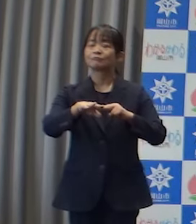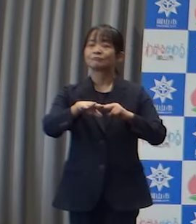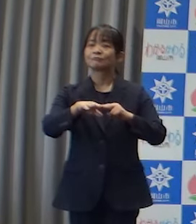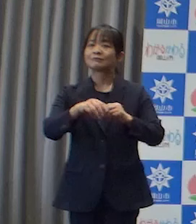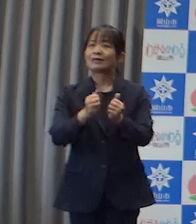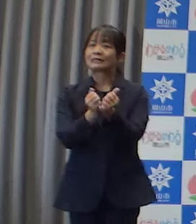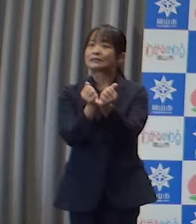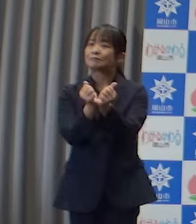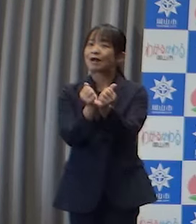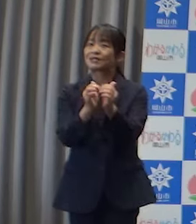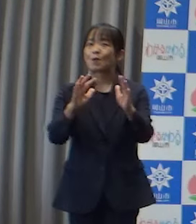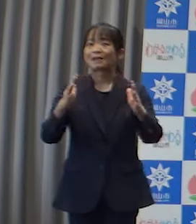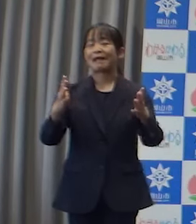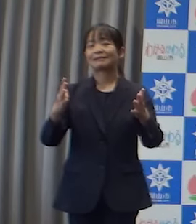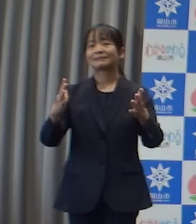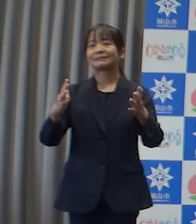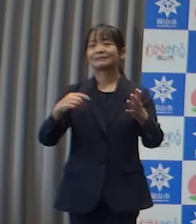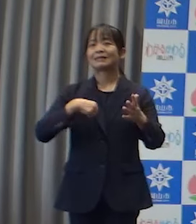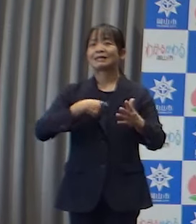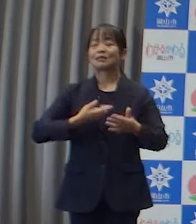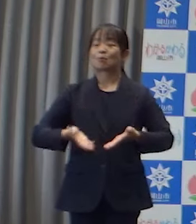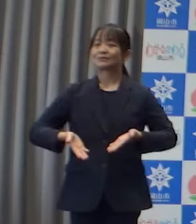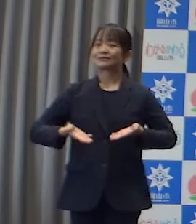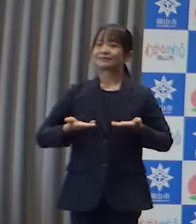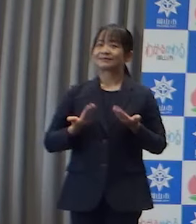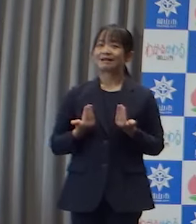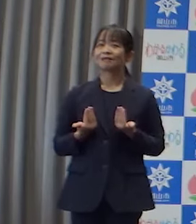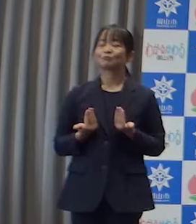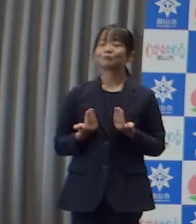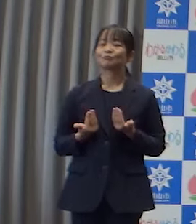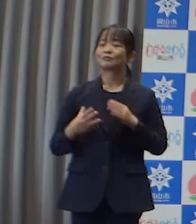な話ができるという面で、